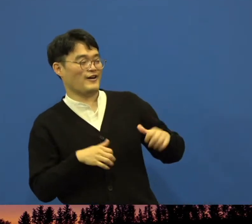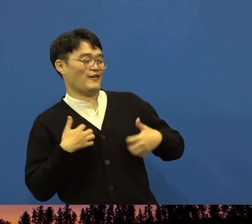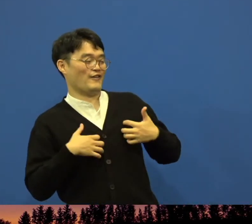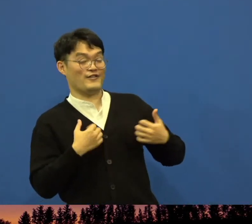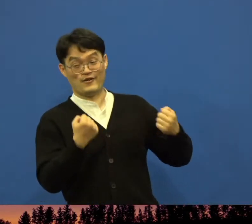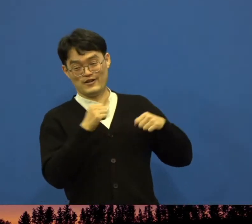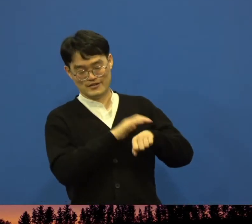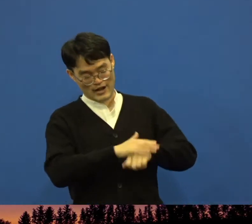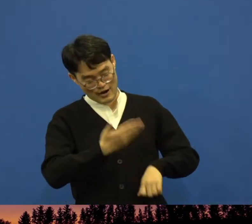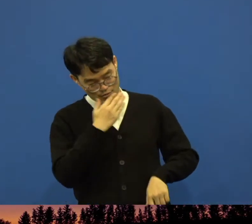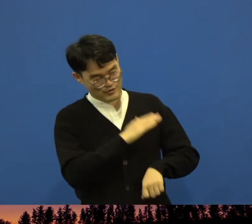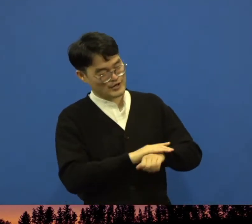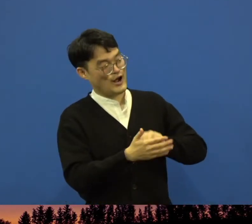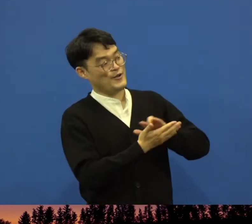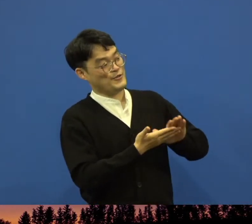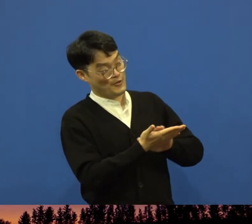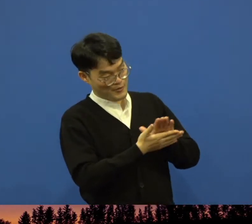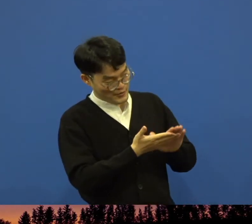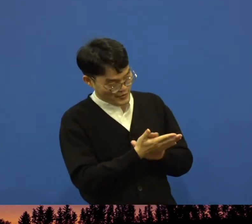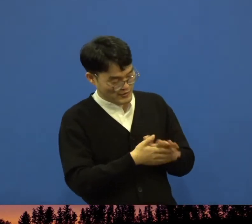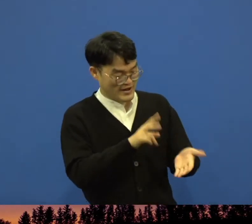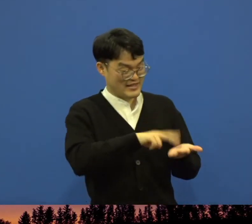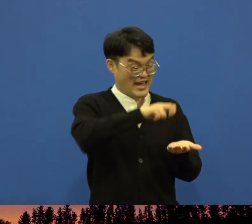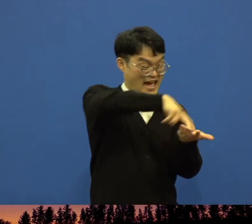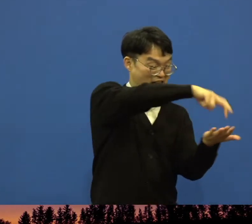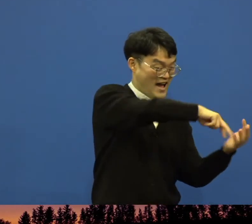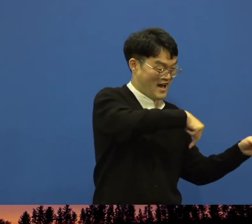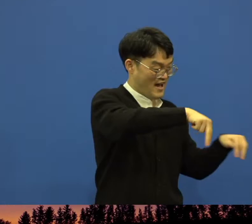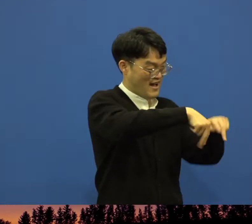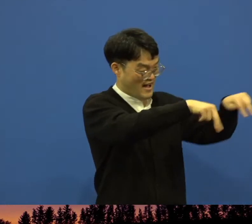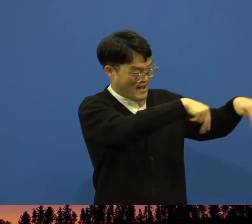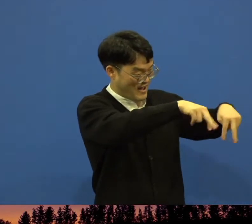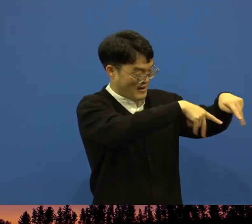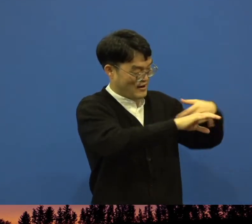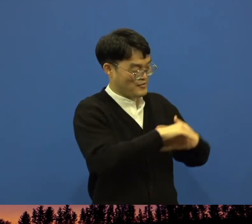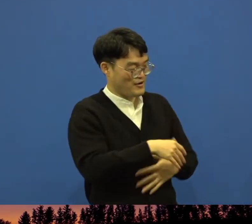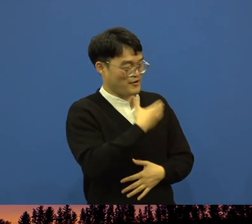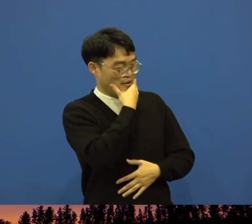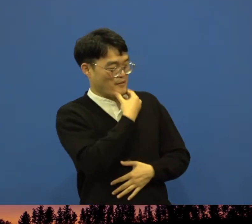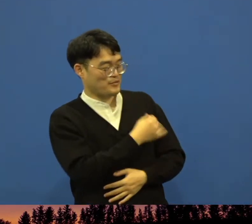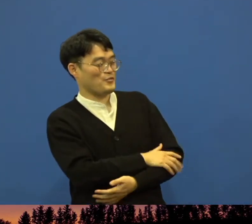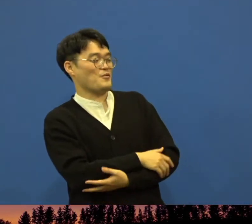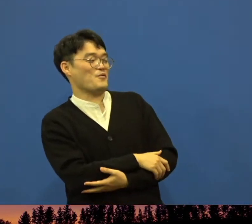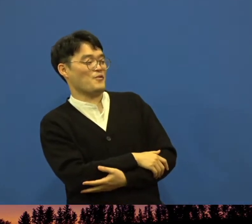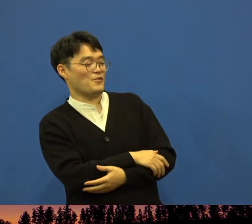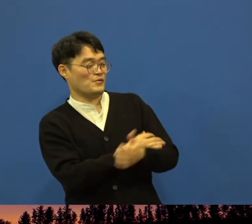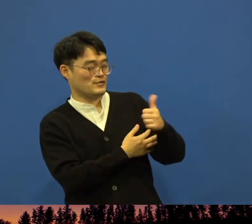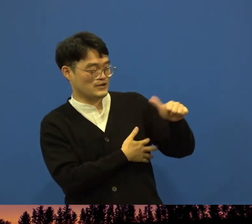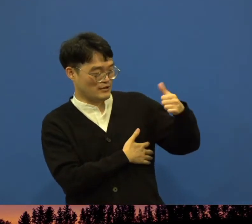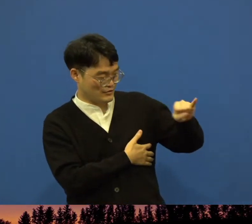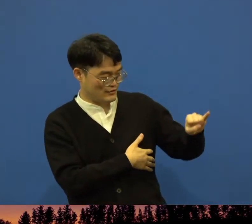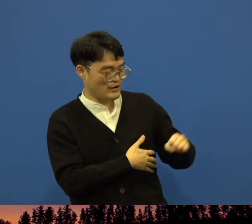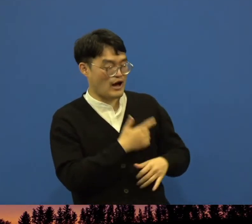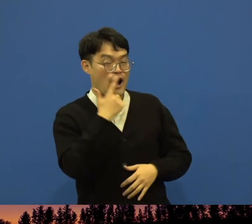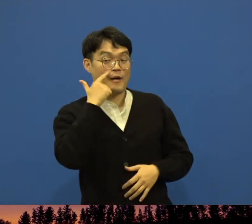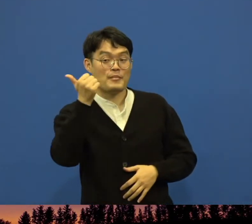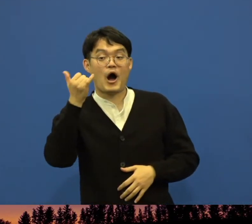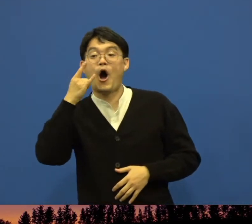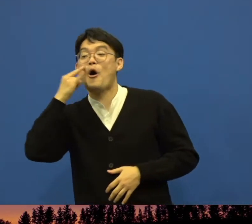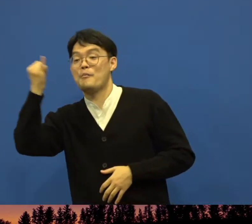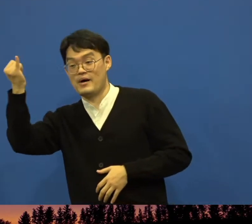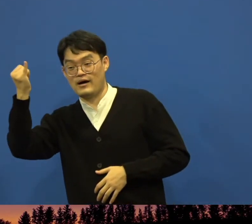잘 먹고 막 너무 뛰고 즐거워하면 행복하죠. 아이들이 너무 이 아빠 엄마의 그 설화에서